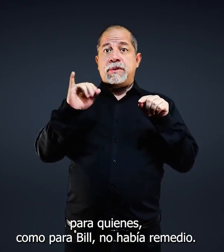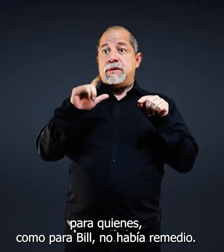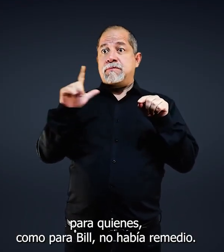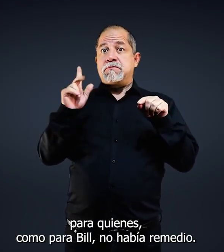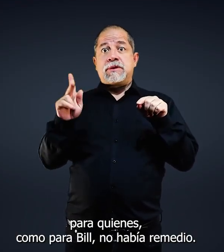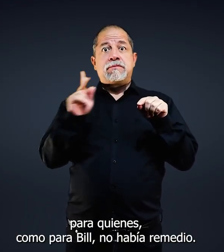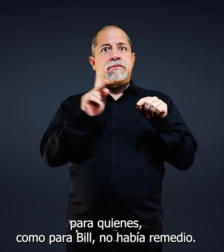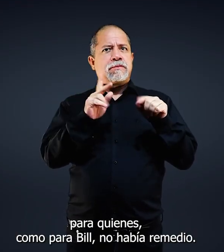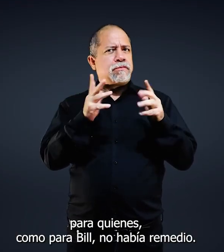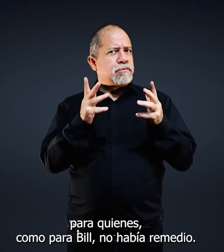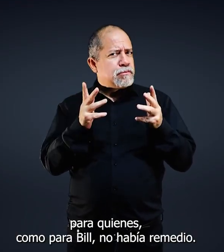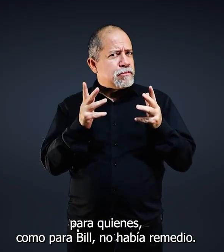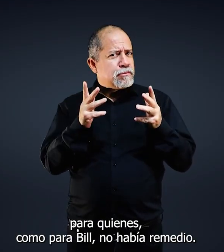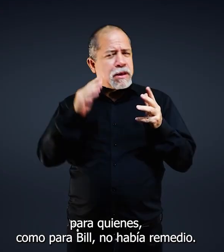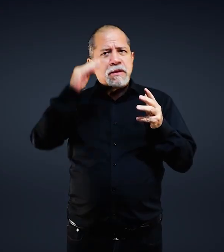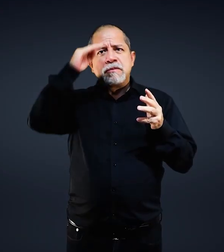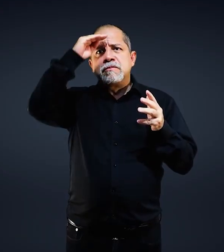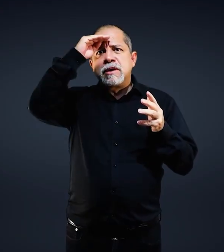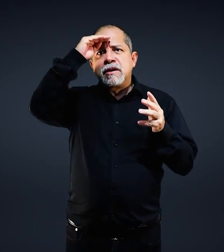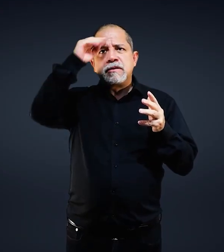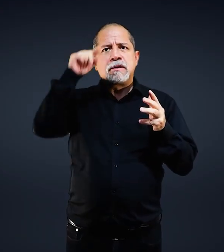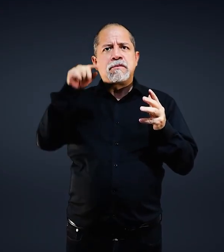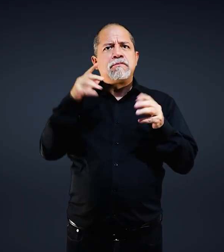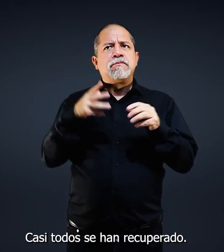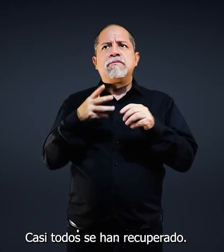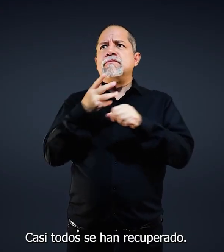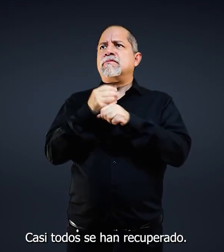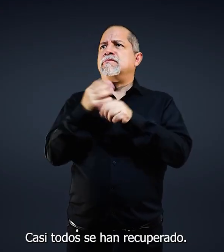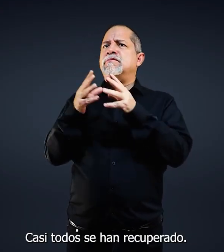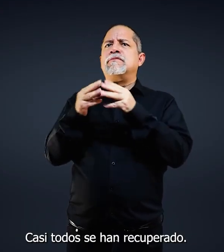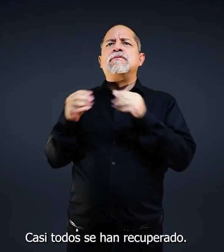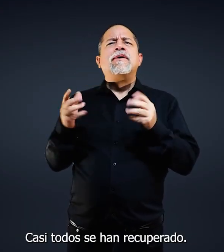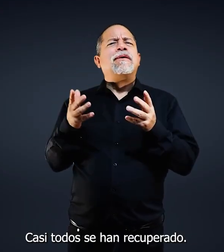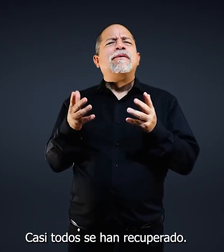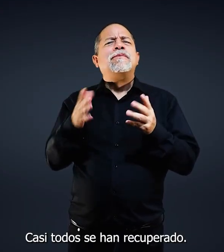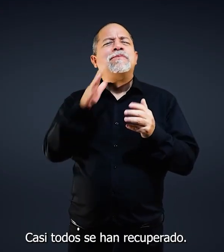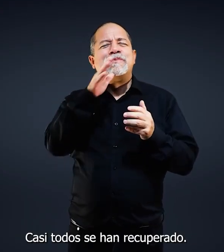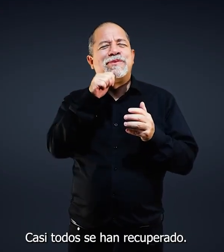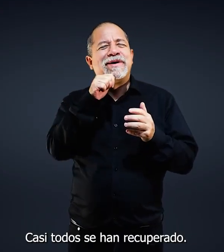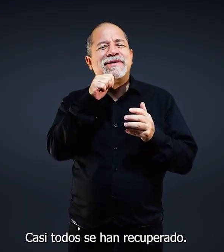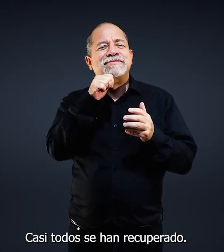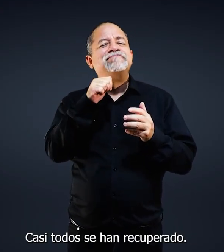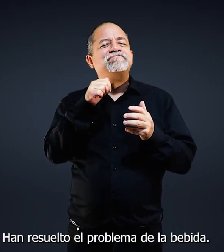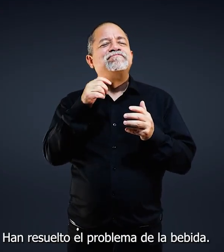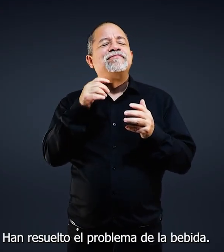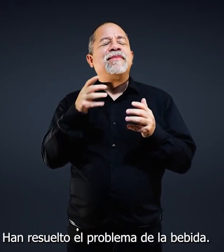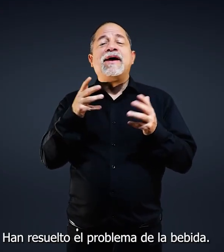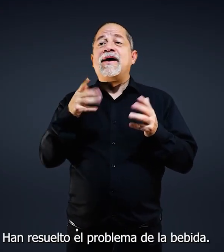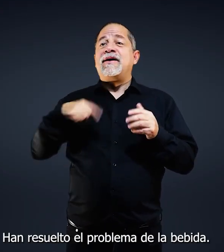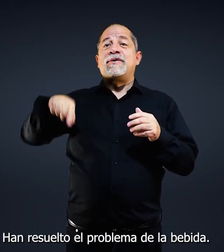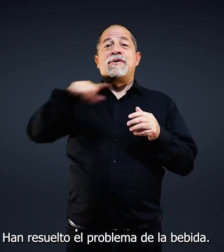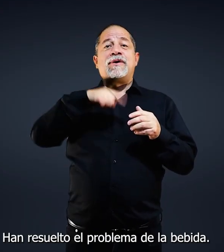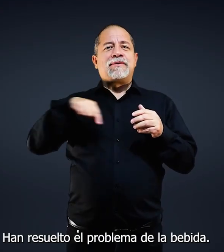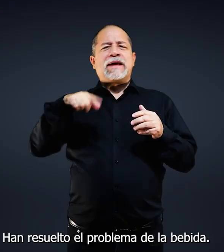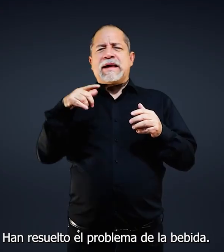Bill, no había remedio. Casi todos se han recuperado. Han resuelto el problema de la